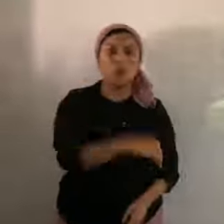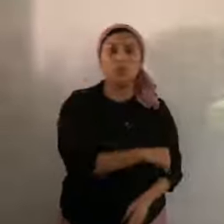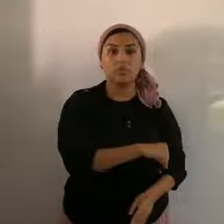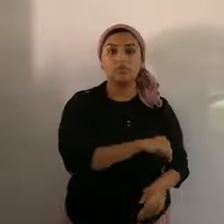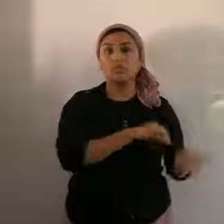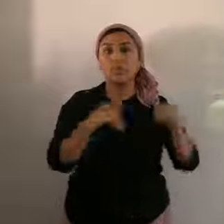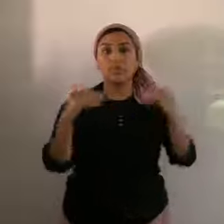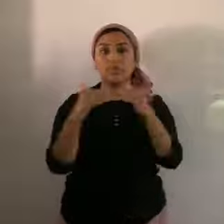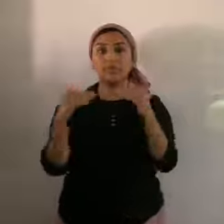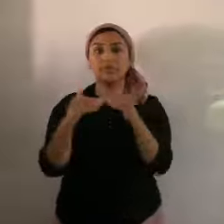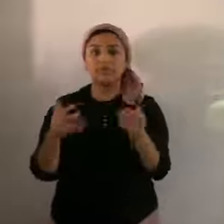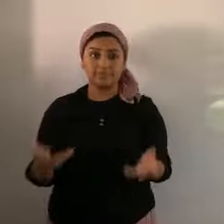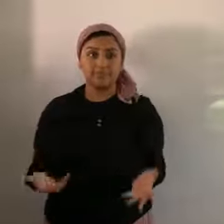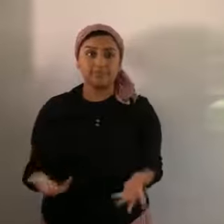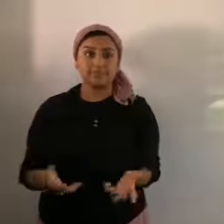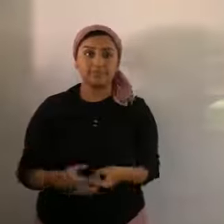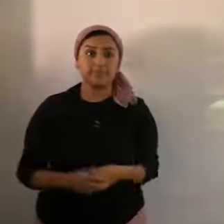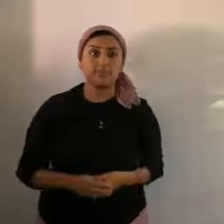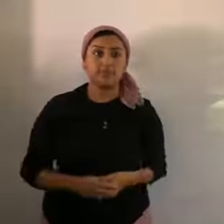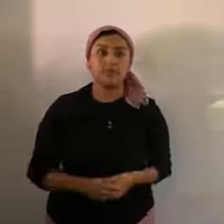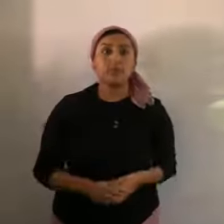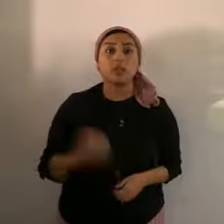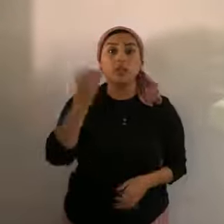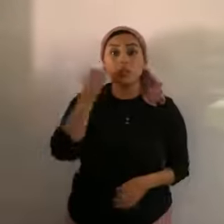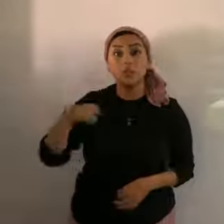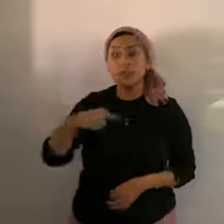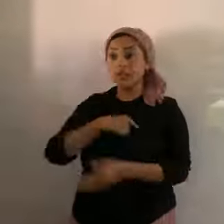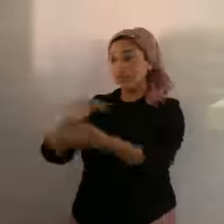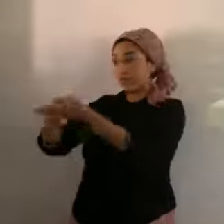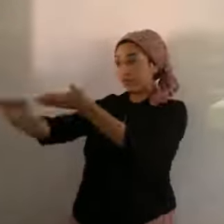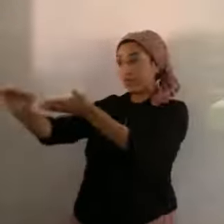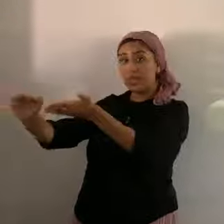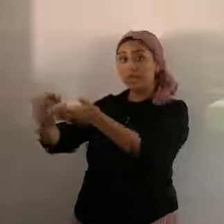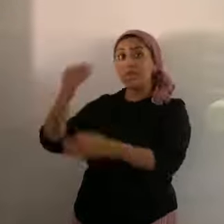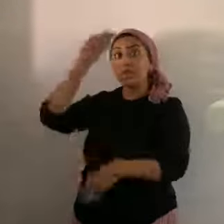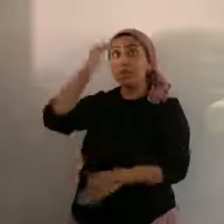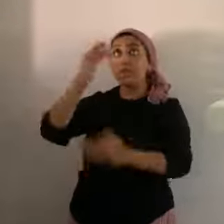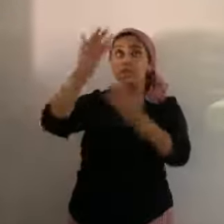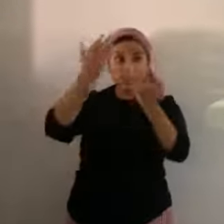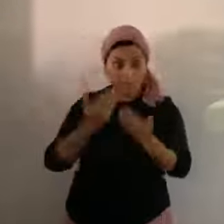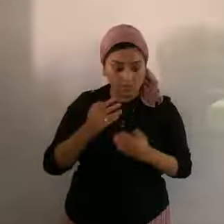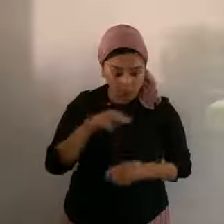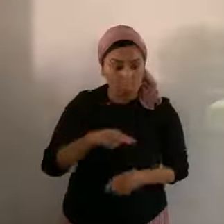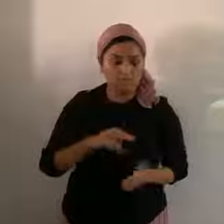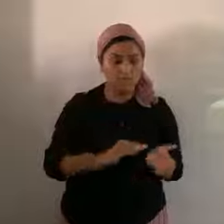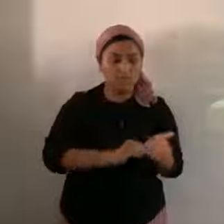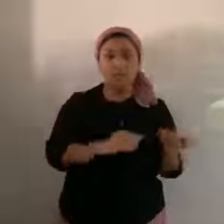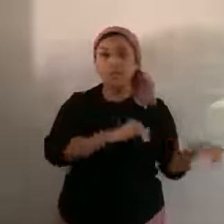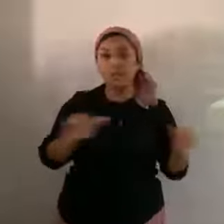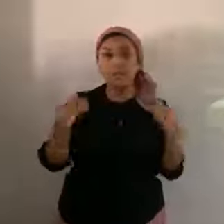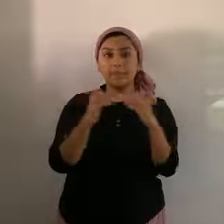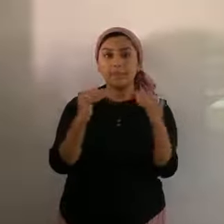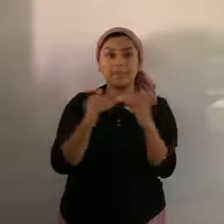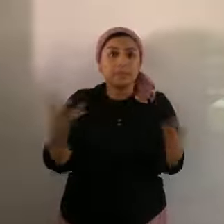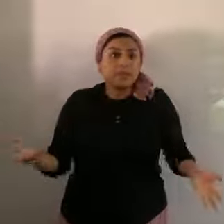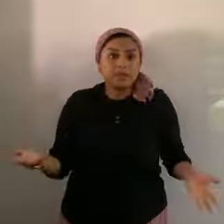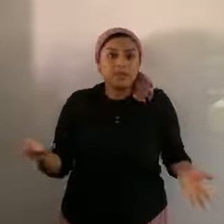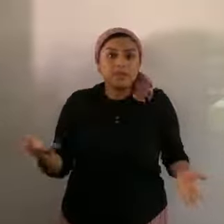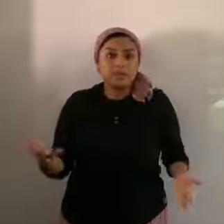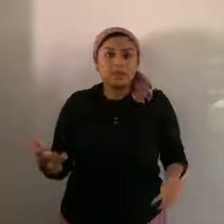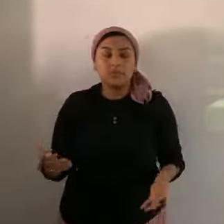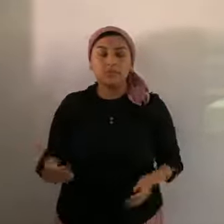vuestras ofensas. Si perdonamos, somos bendecidos. Esa es la conclusión, pero no